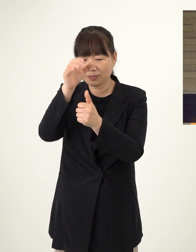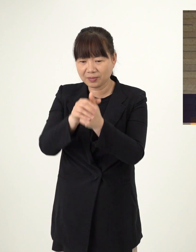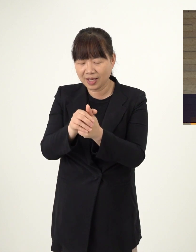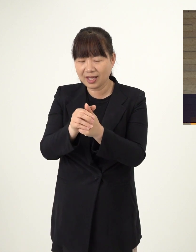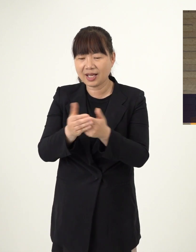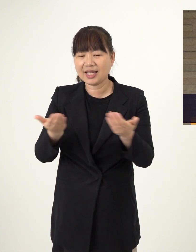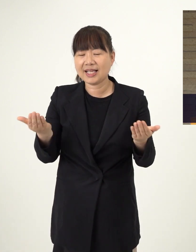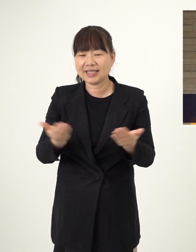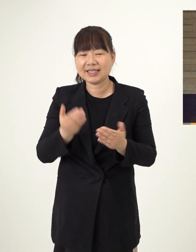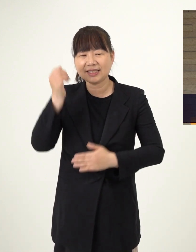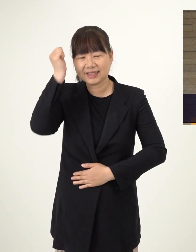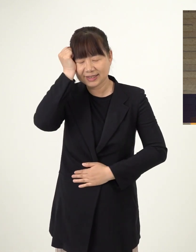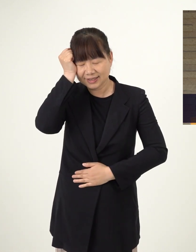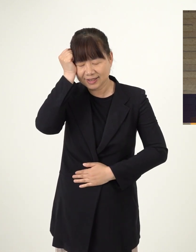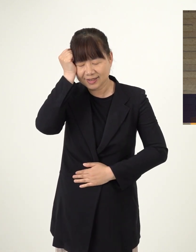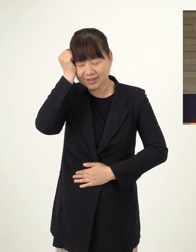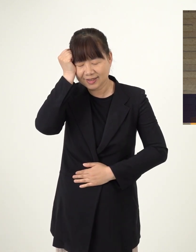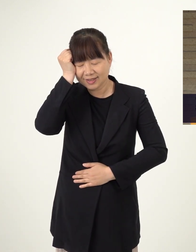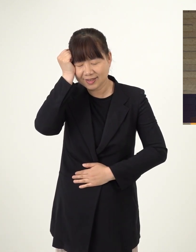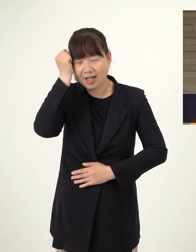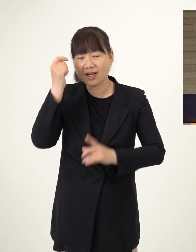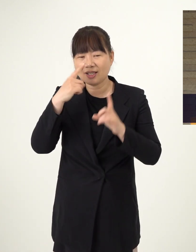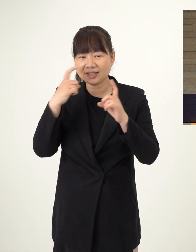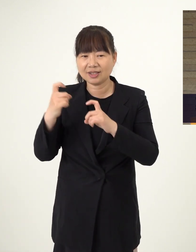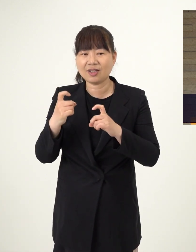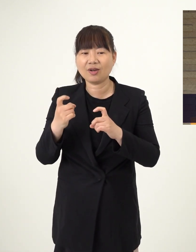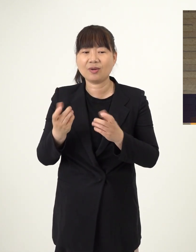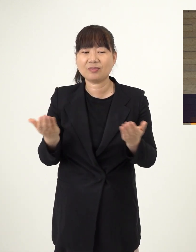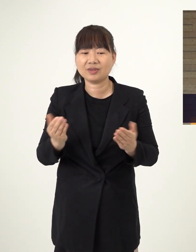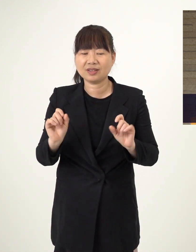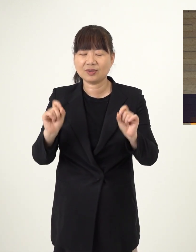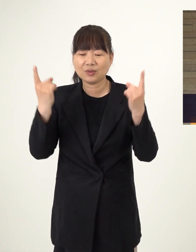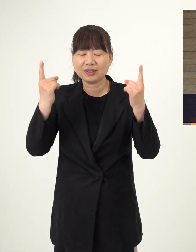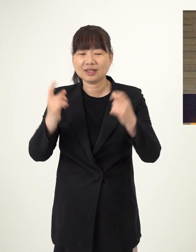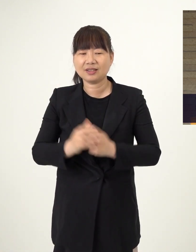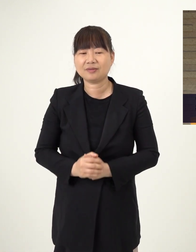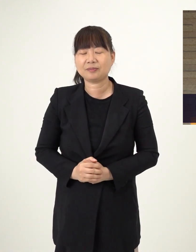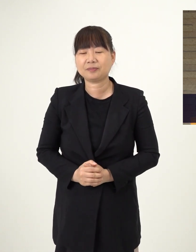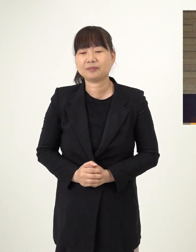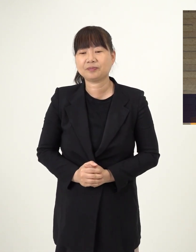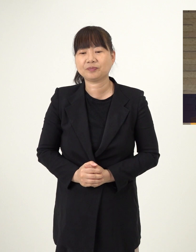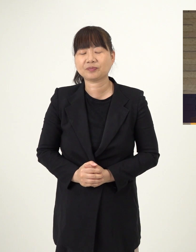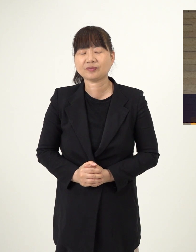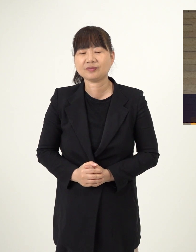사건을 기억하고 기념하는 사건이면서 동시에 기념하라는 말